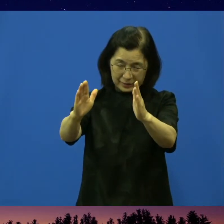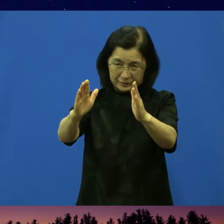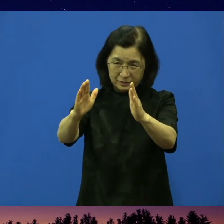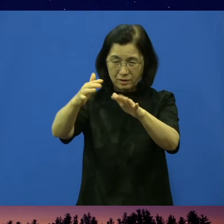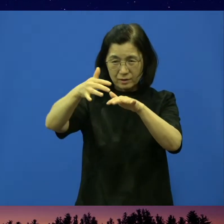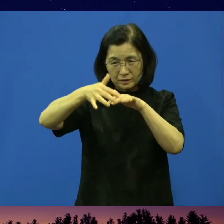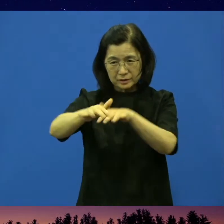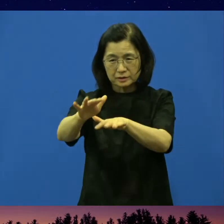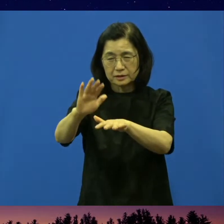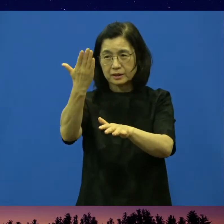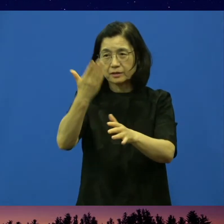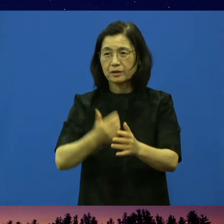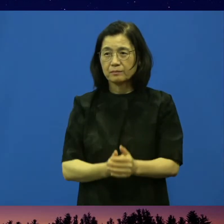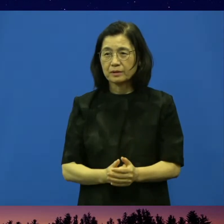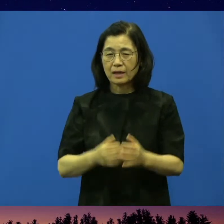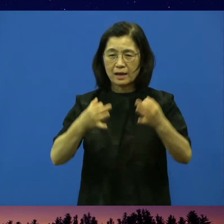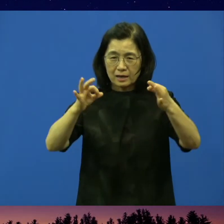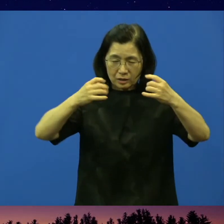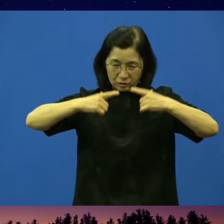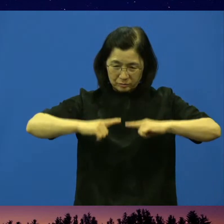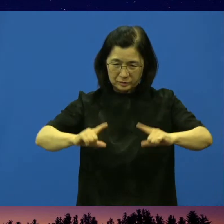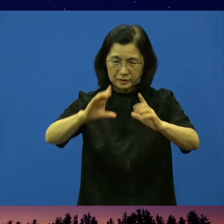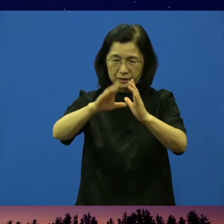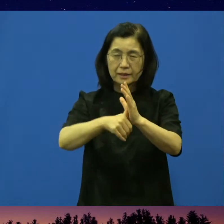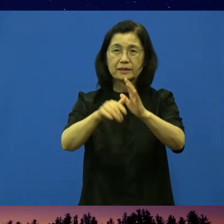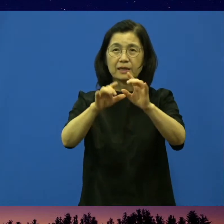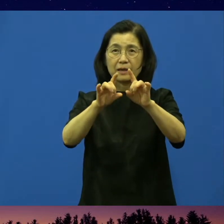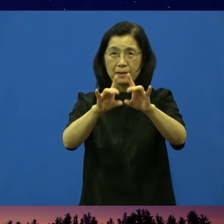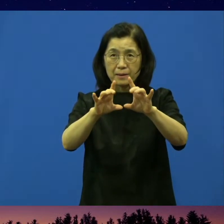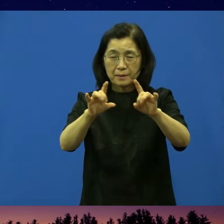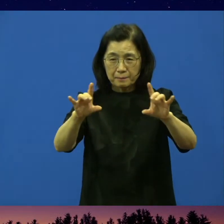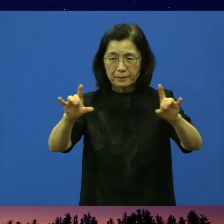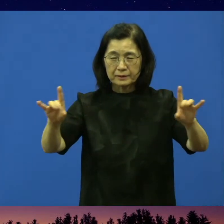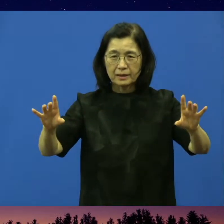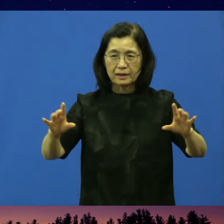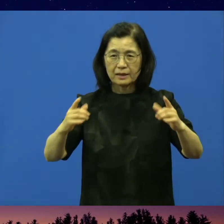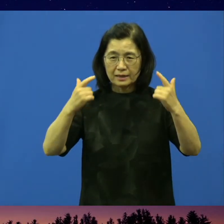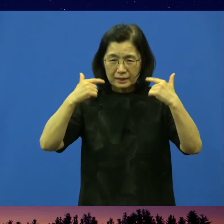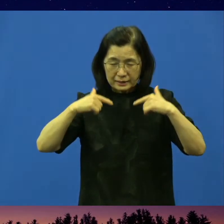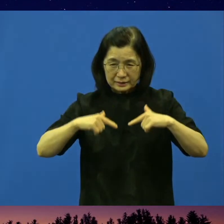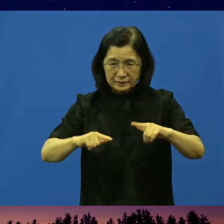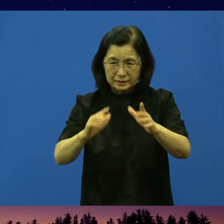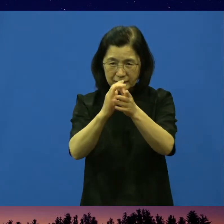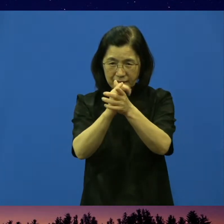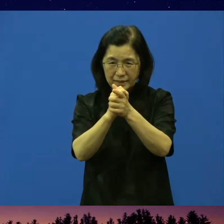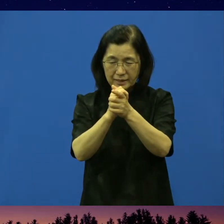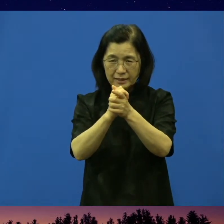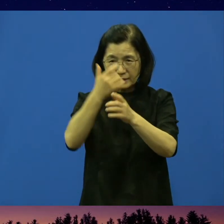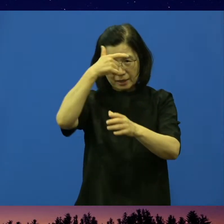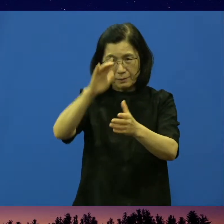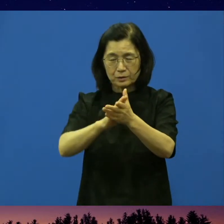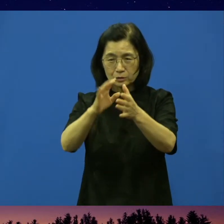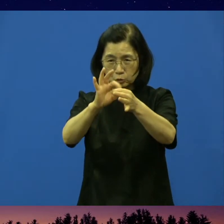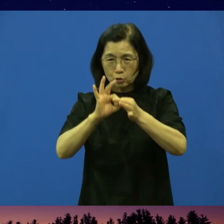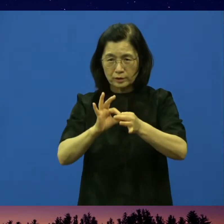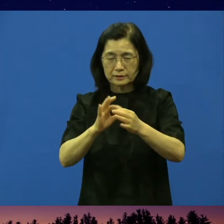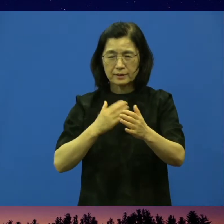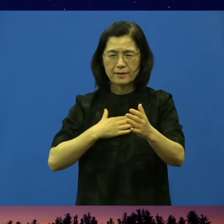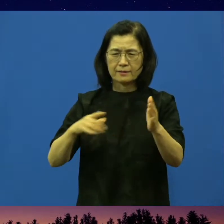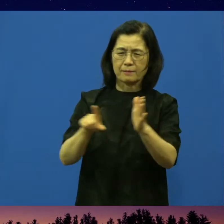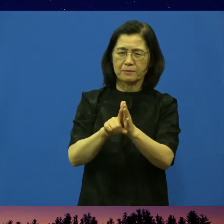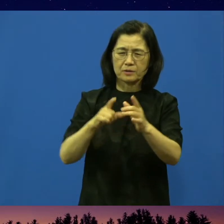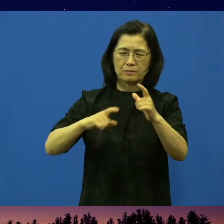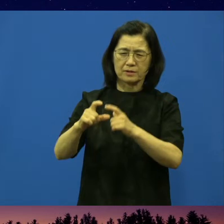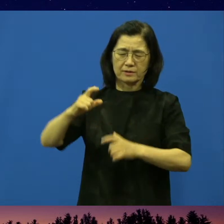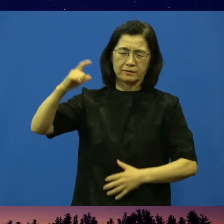여러분, 검전 철학 때마다 우리가 계속 일주일 단위로 이 철학에 와서 믿음을 강화해야 돼요. 그러지 않으면